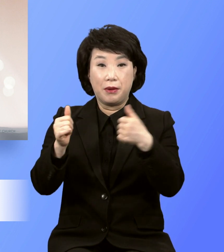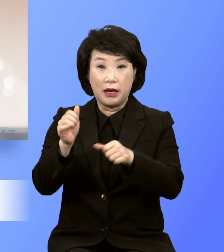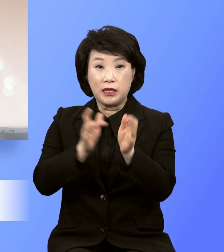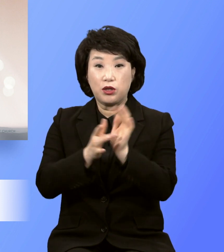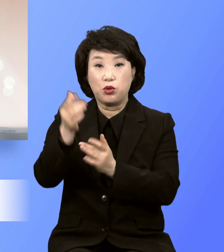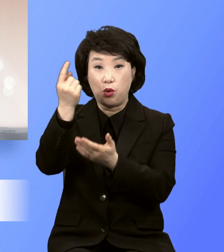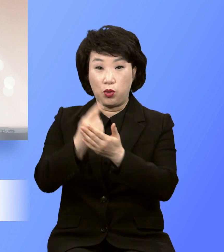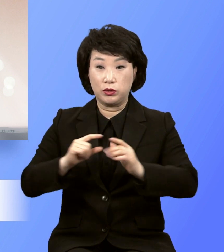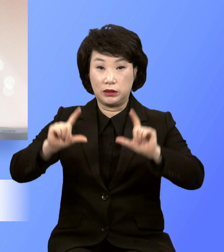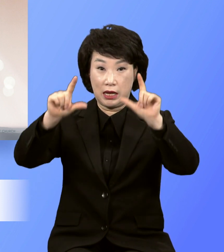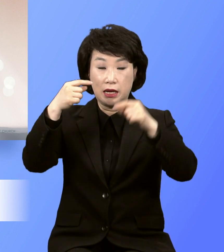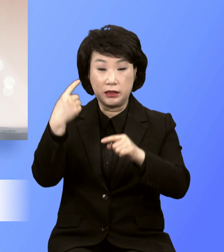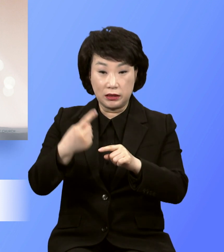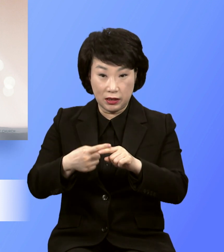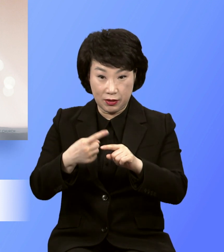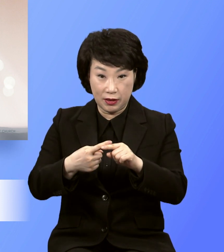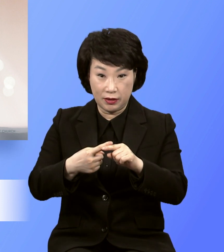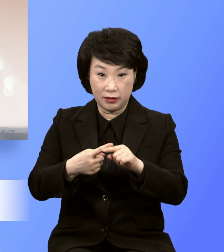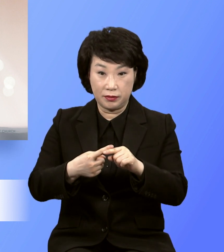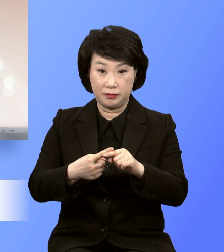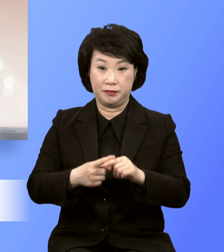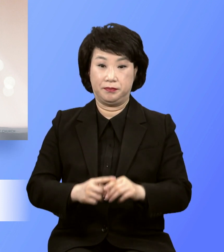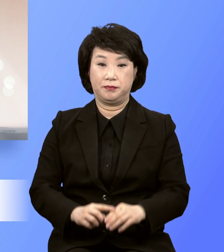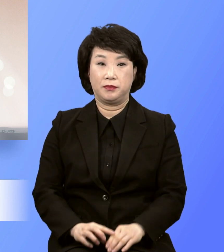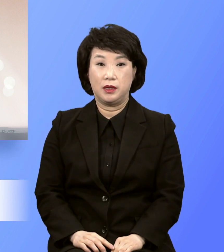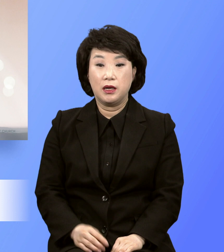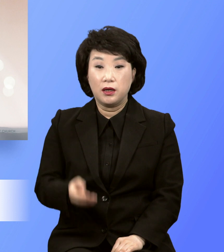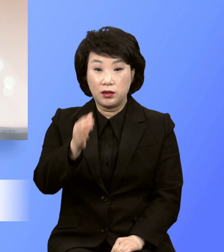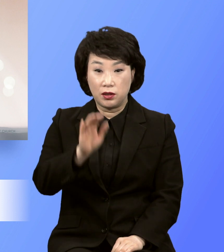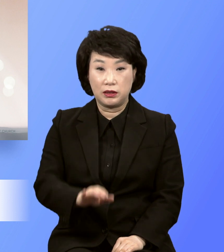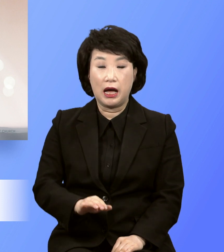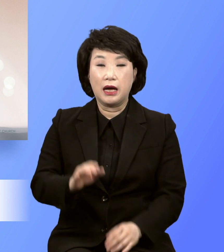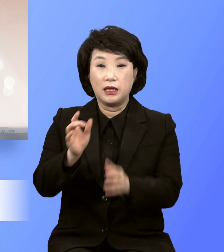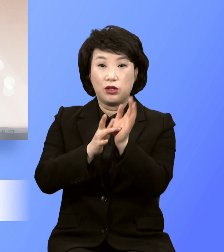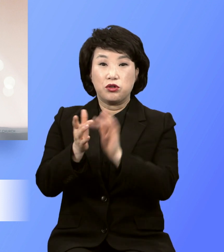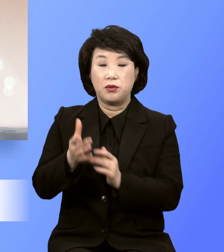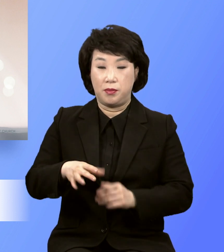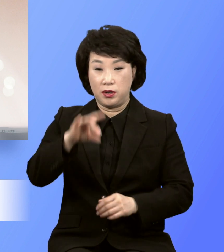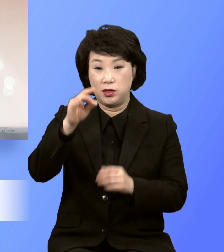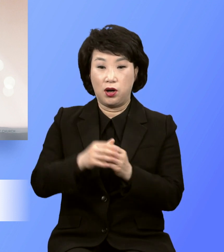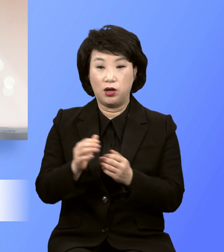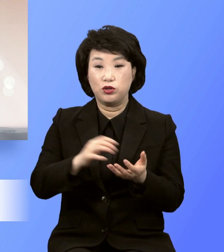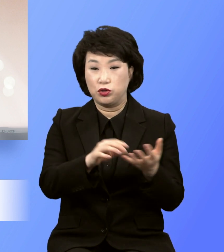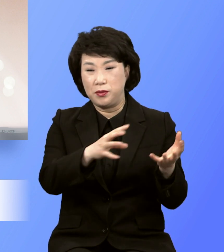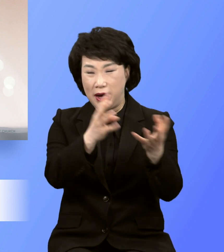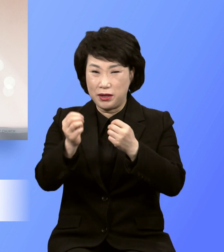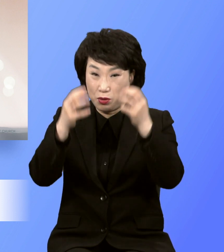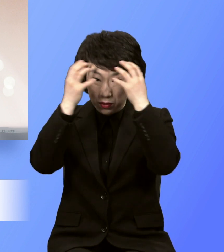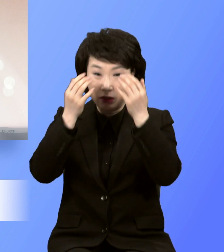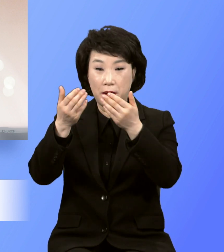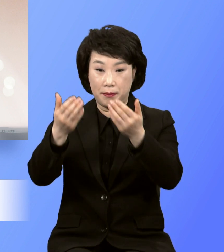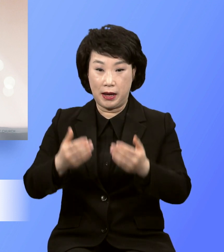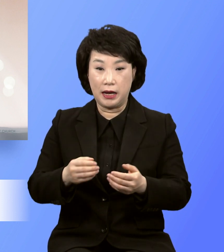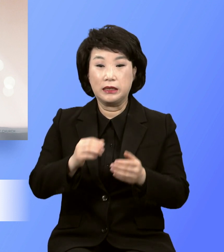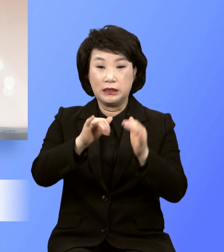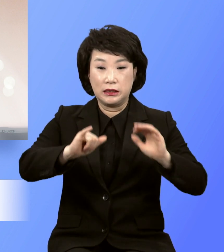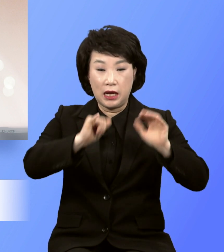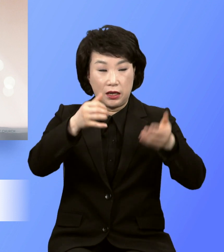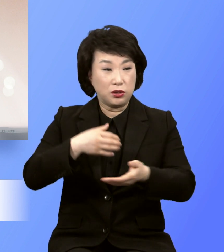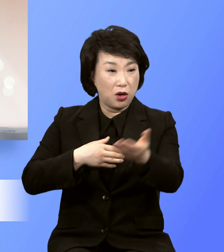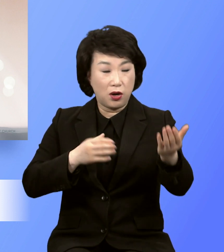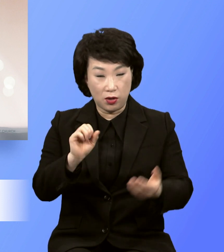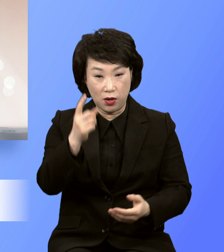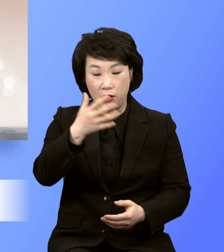저편까지 비친같이 인자도 자기 날에 이르러가리라. 그러나 그가 먼저 많은 고난을 받으며 이